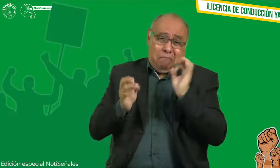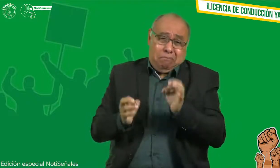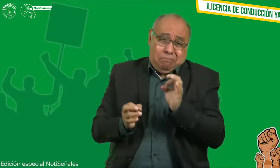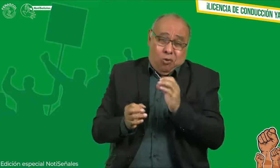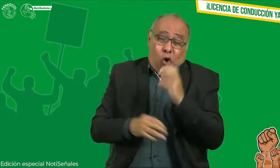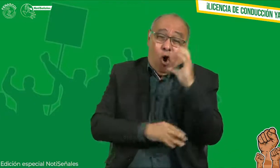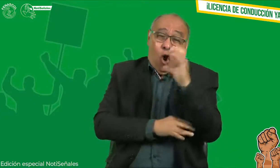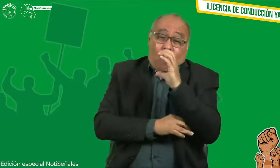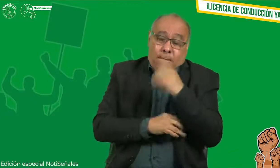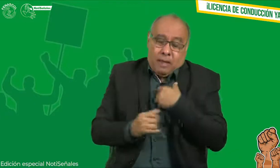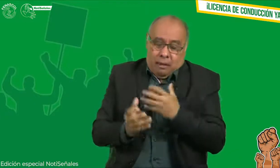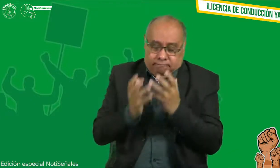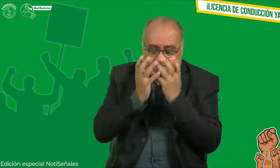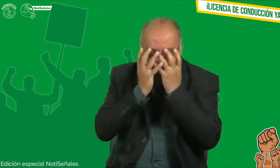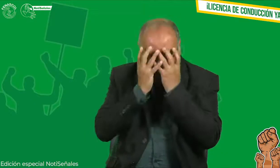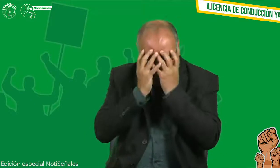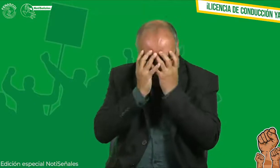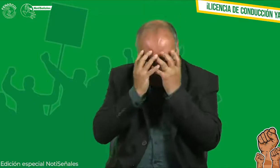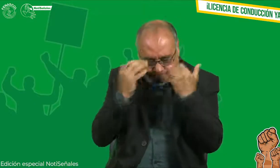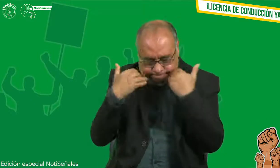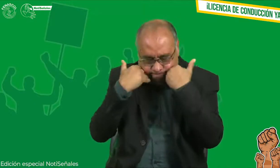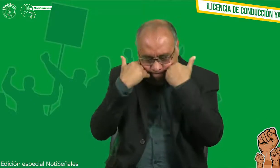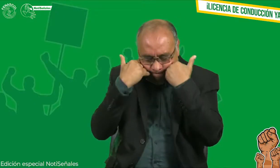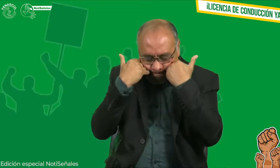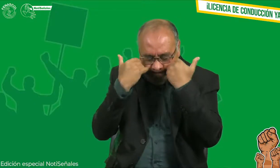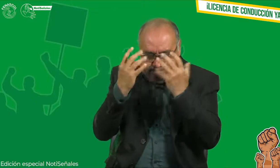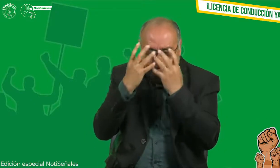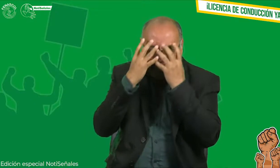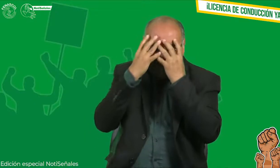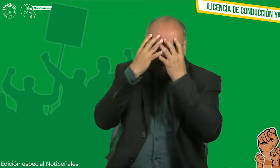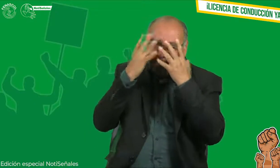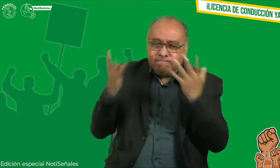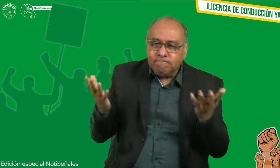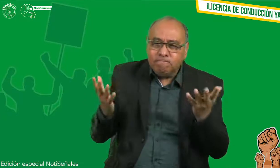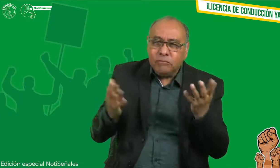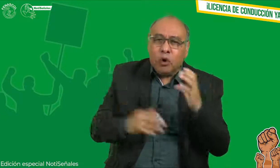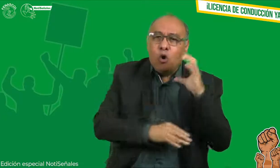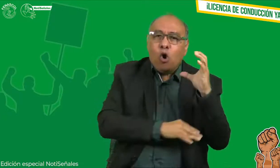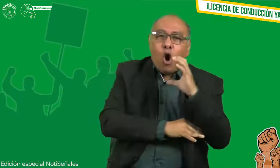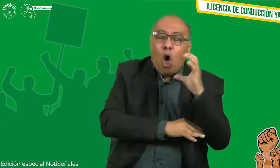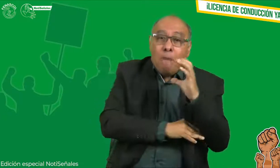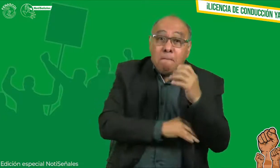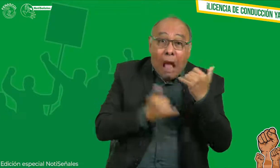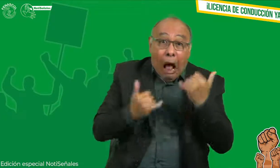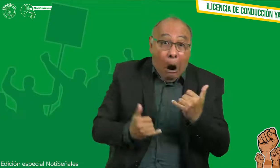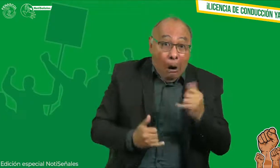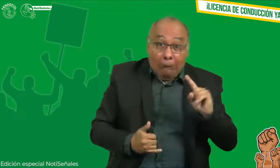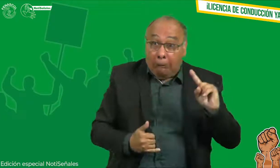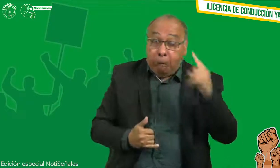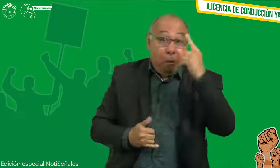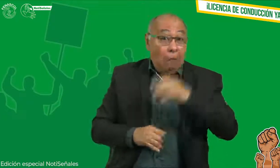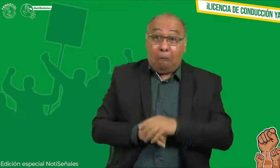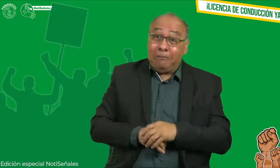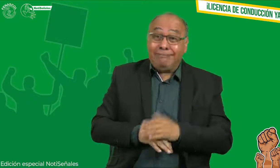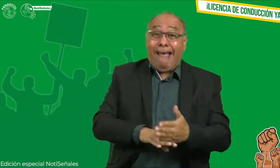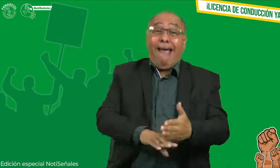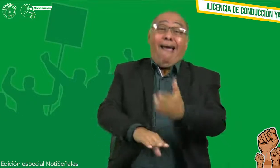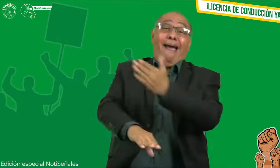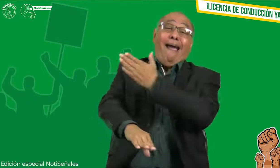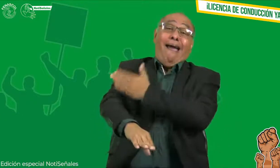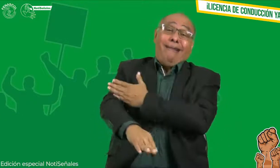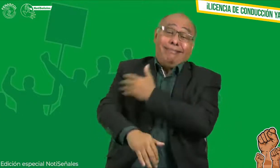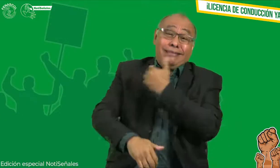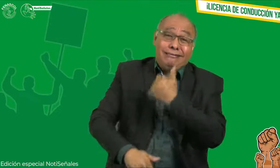Y tampoco Colombia es pionera en América Latina. Y era algo que nosotros mencionábamos. Nos da vergüenza